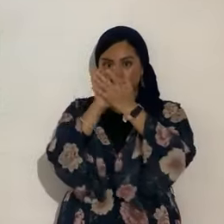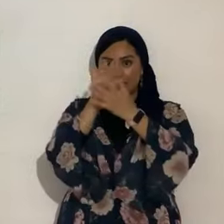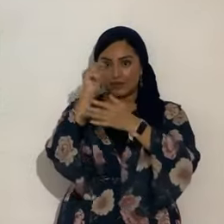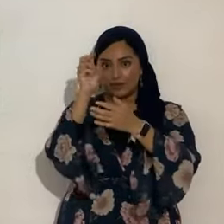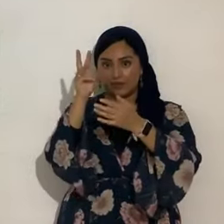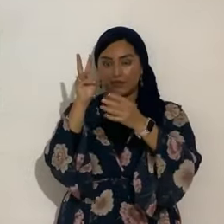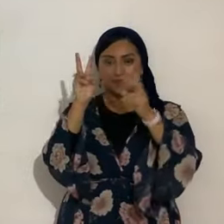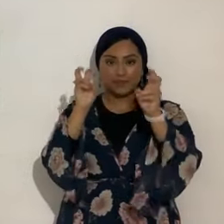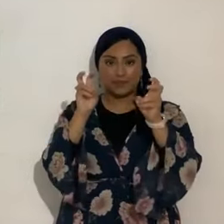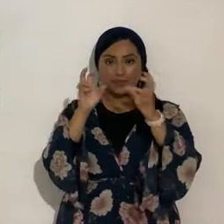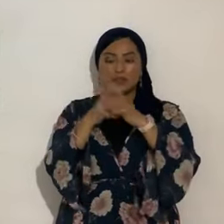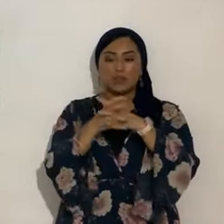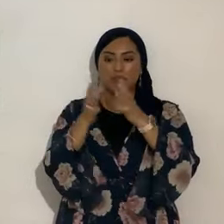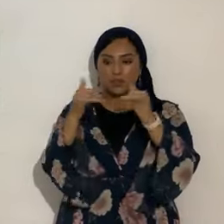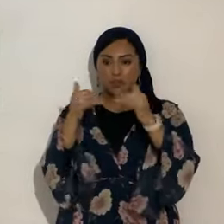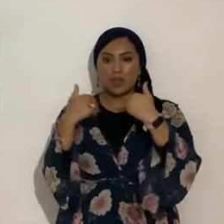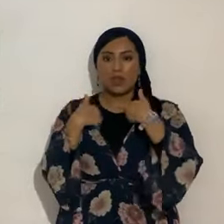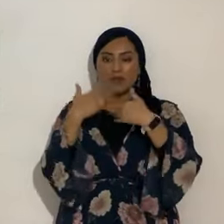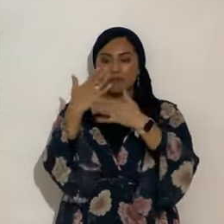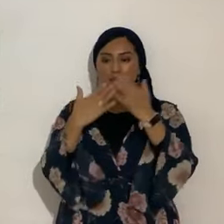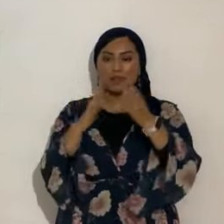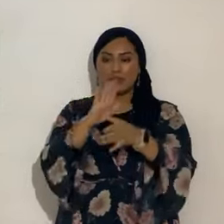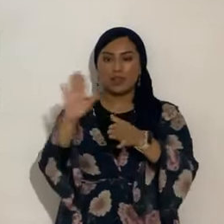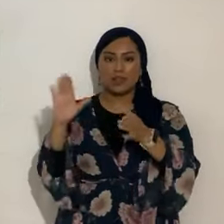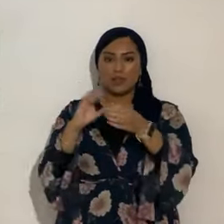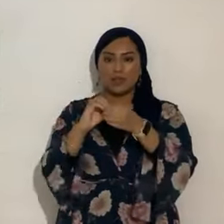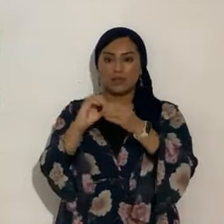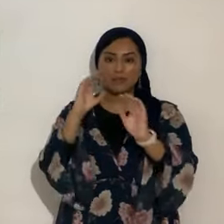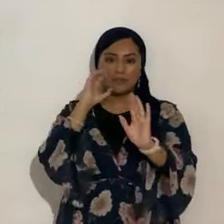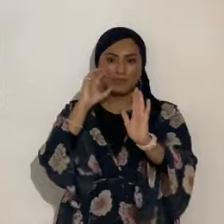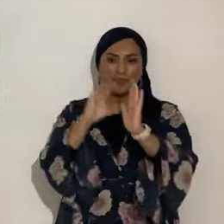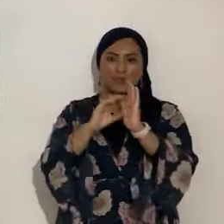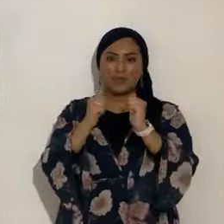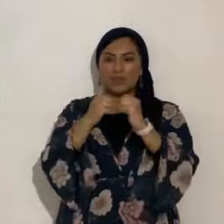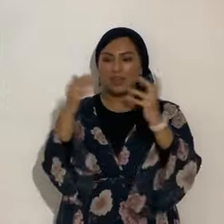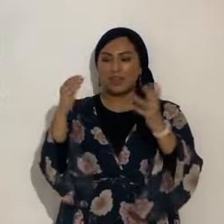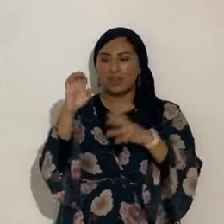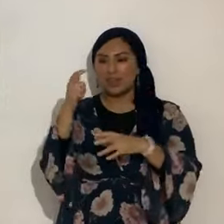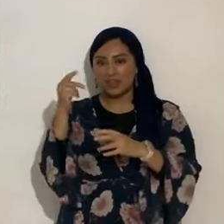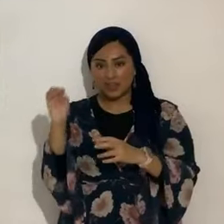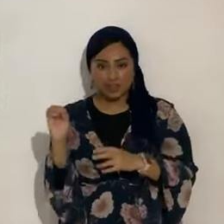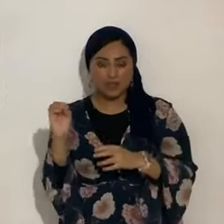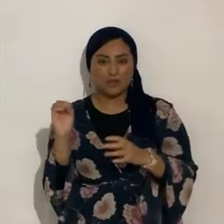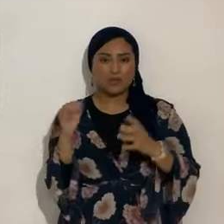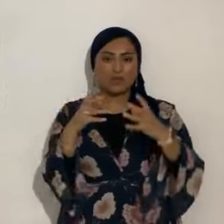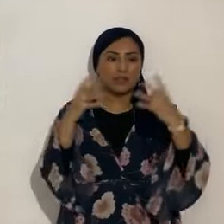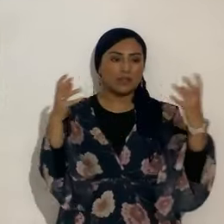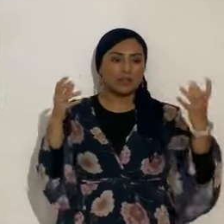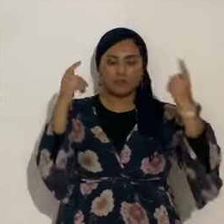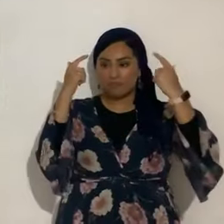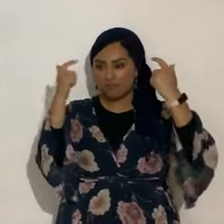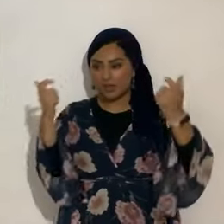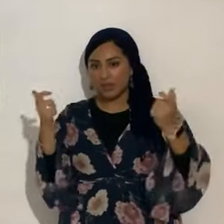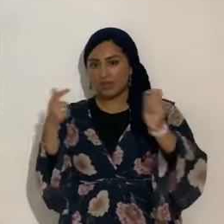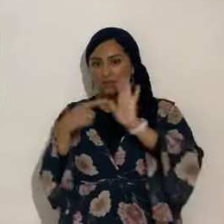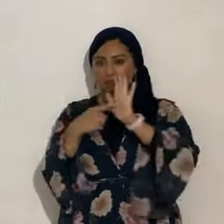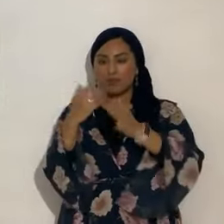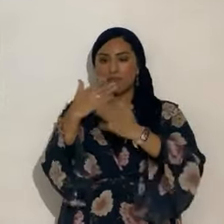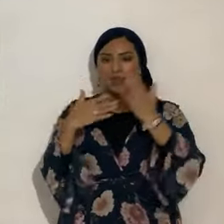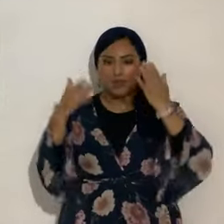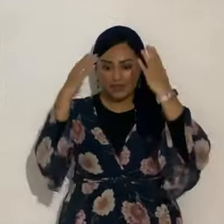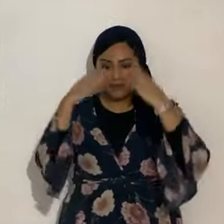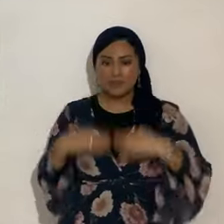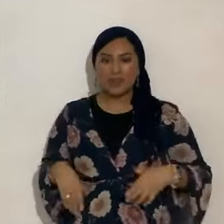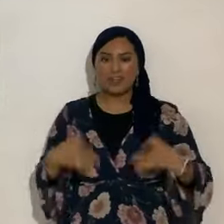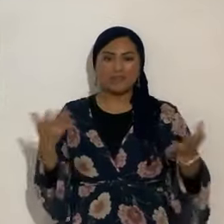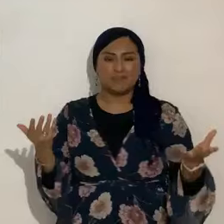mesiánicos o mesiánicas, y tienen fotos de perfil con mucho ego y mucho orgullo y enseñando partes de su